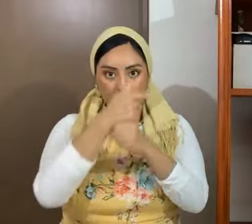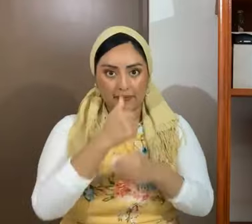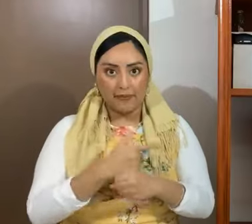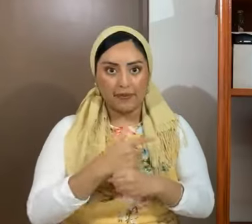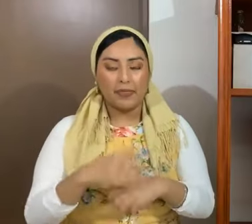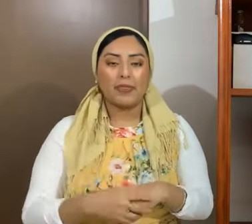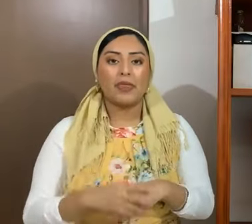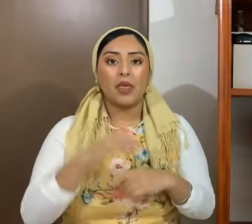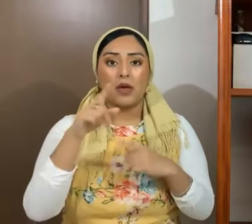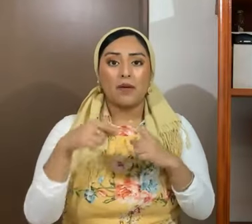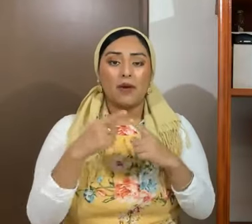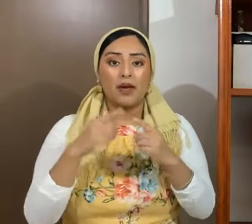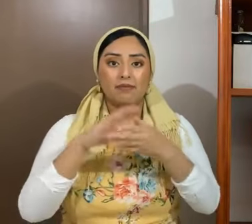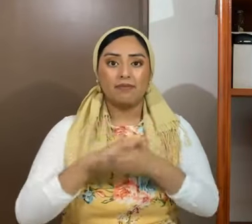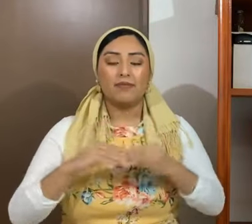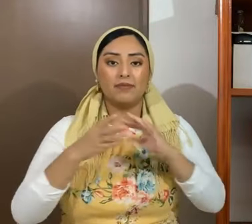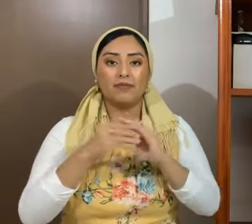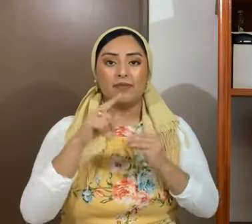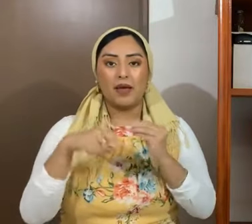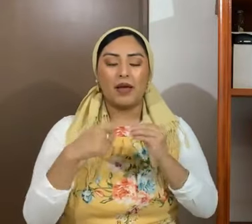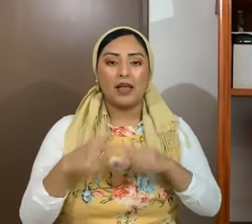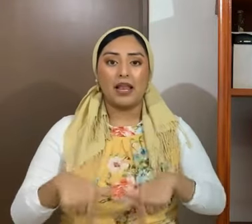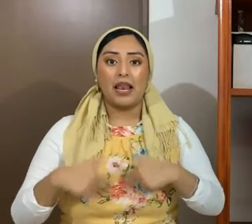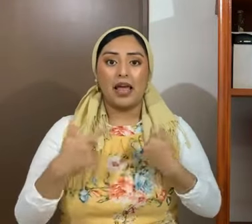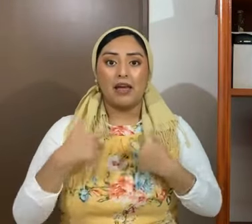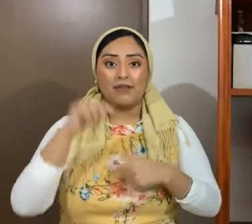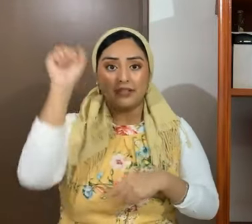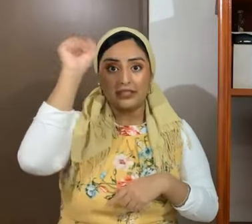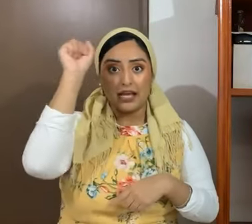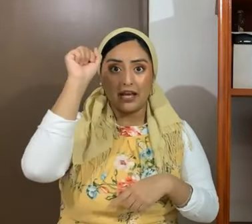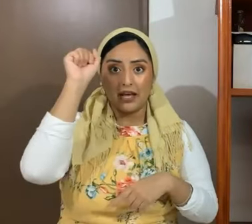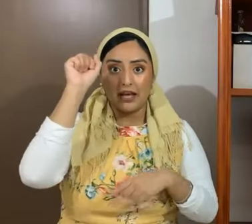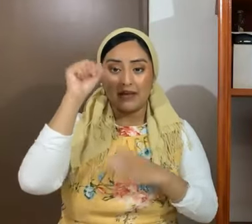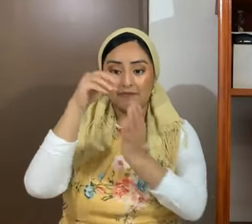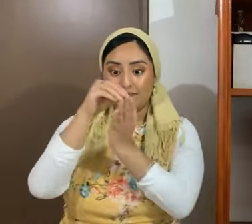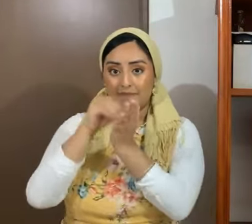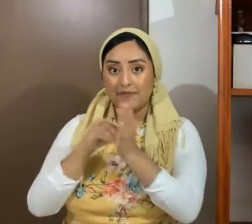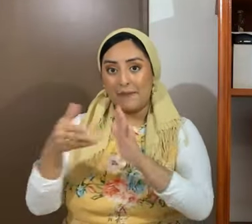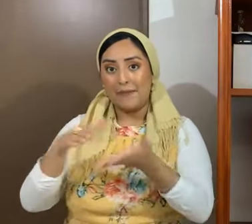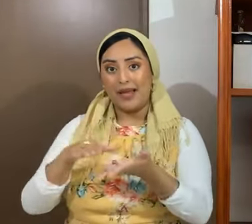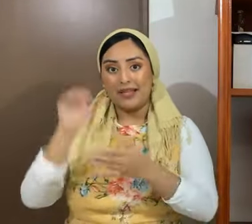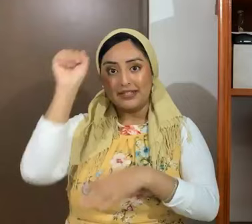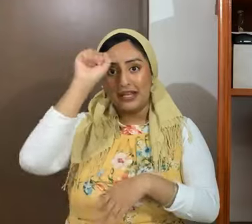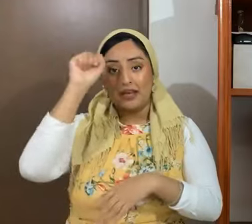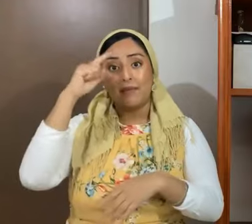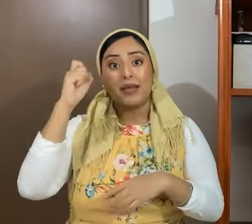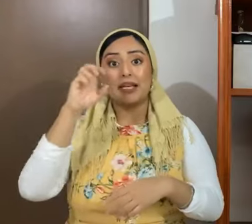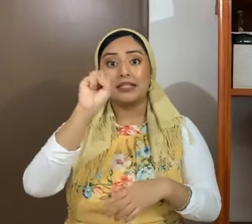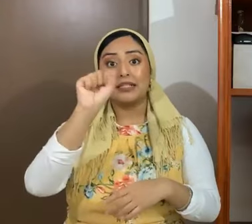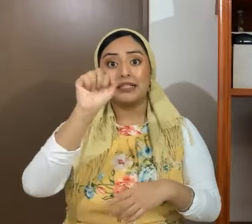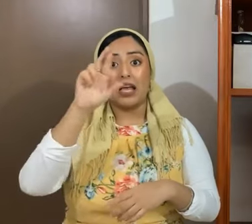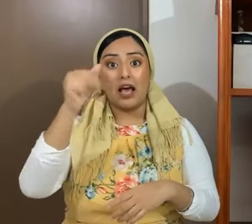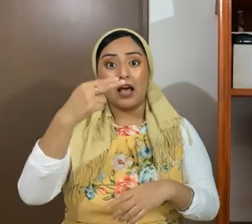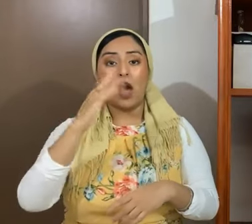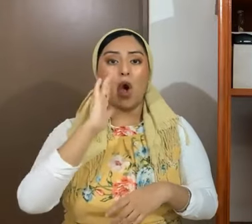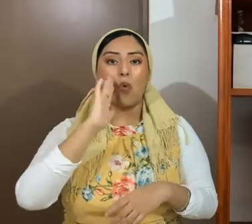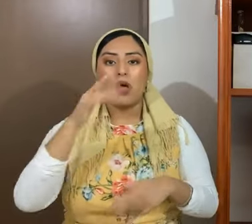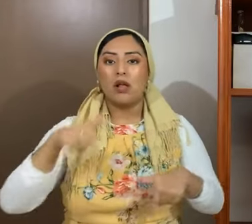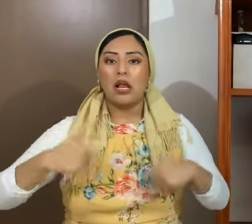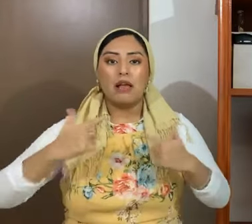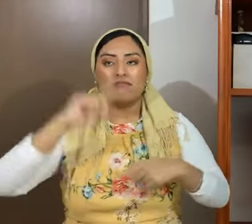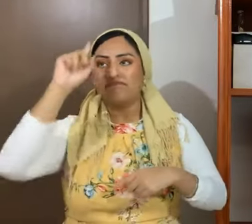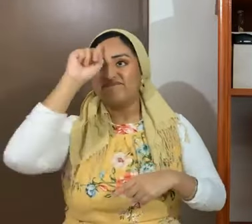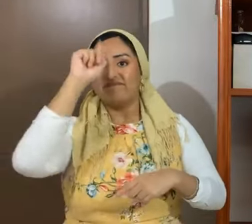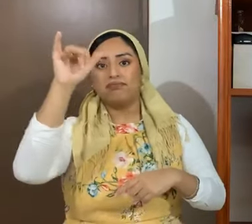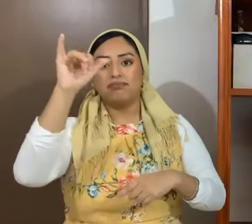nuevecitos. Cuando habla de la vida de Sara, y que realmente se refiere a la muerte de Sara, es porque Sara vive